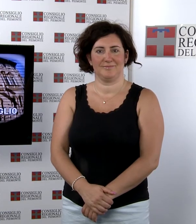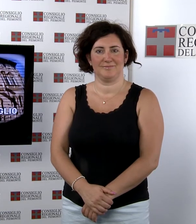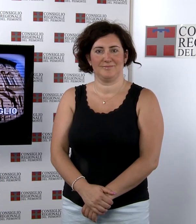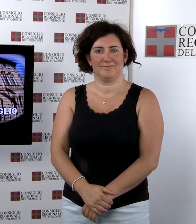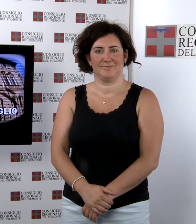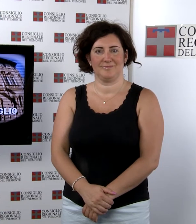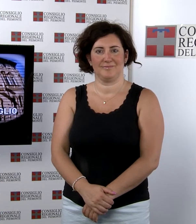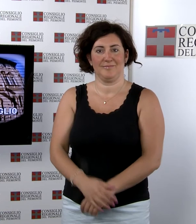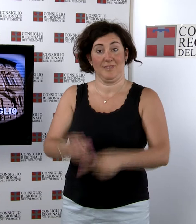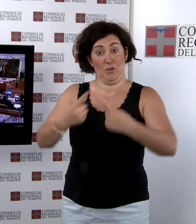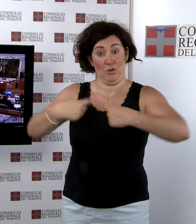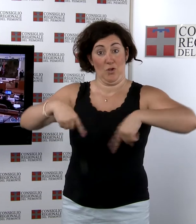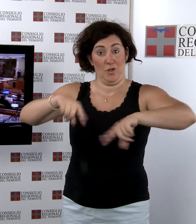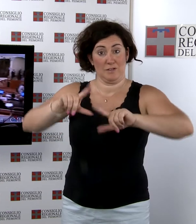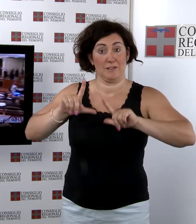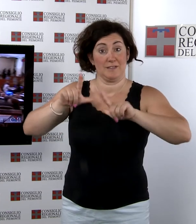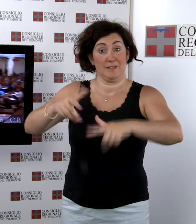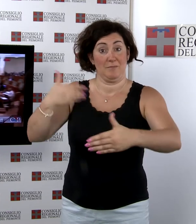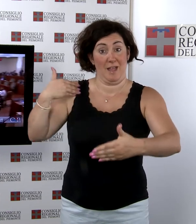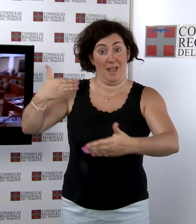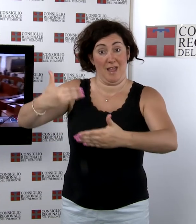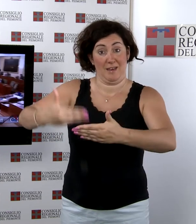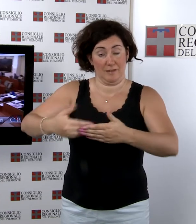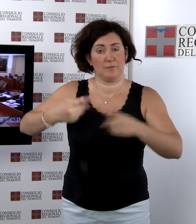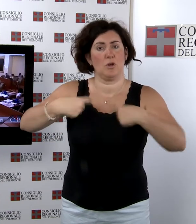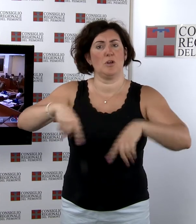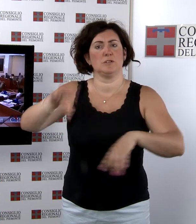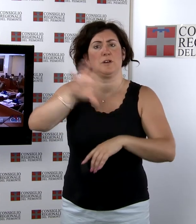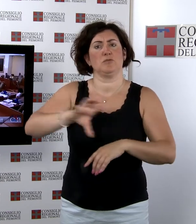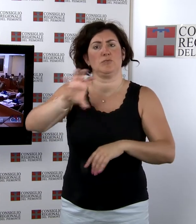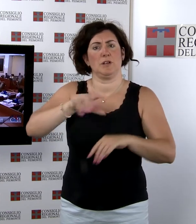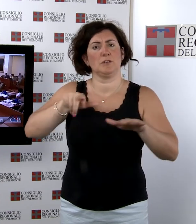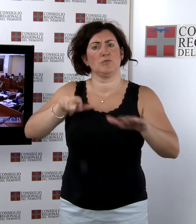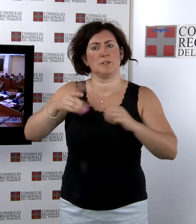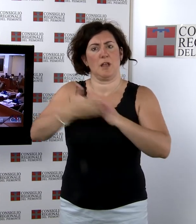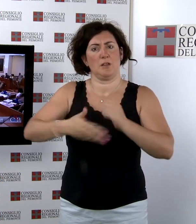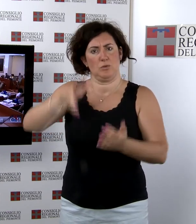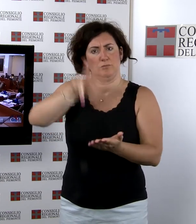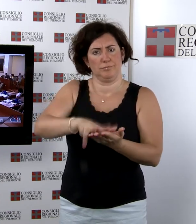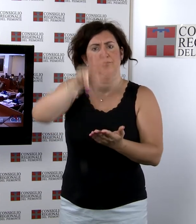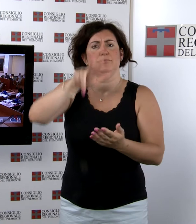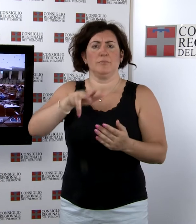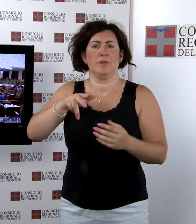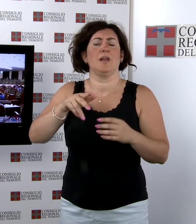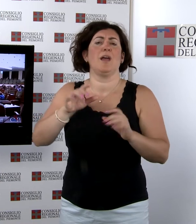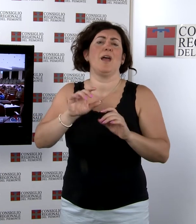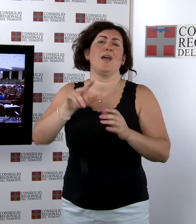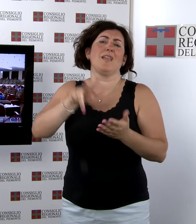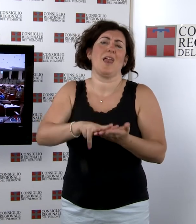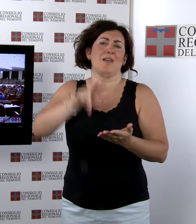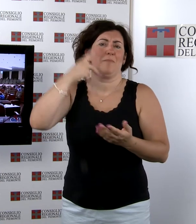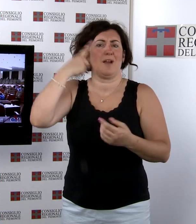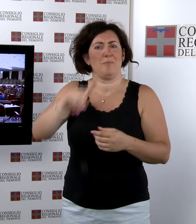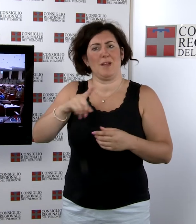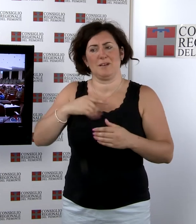La settimana in consiglio. Il Consiglio regionale ha approvato il 17 luglio la delibera per lo svolgimento del referendum